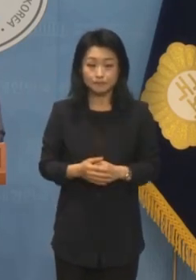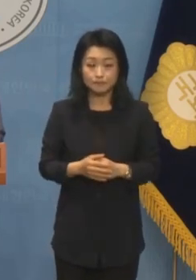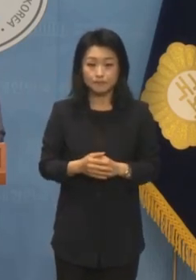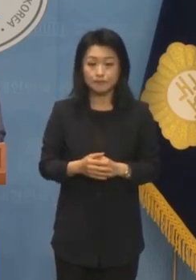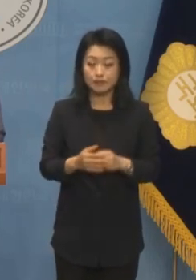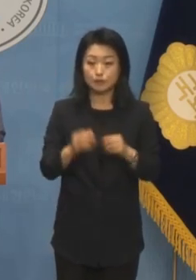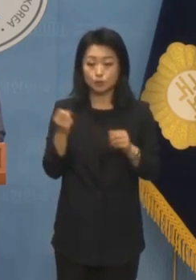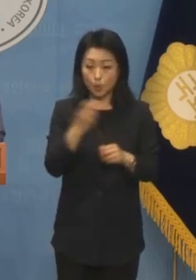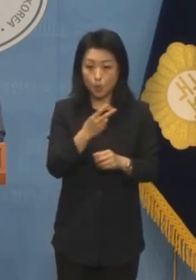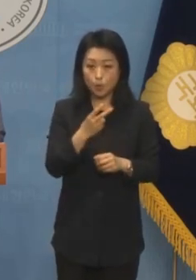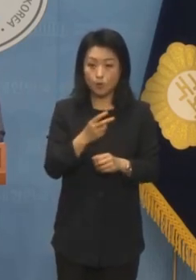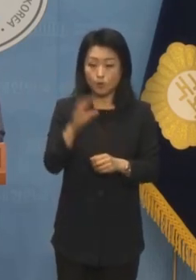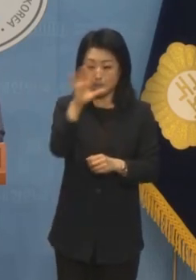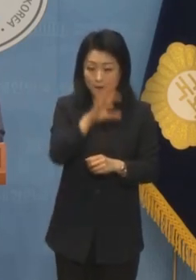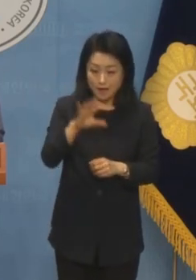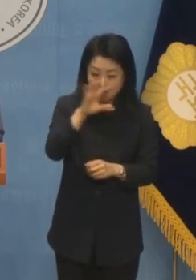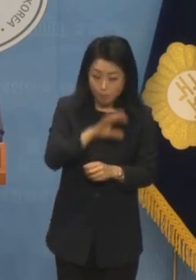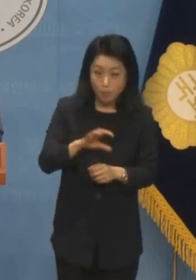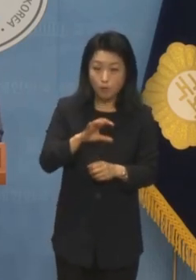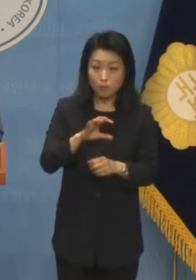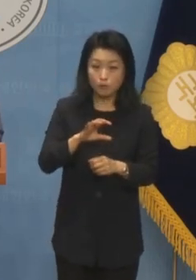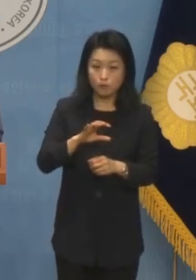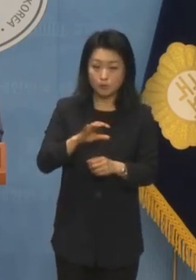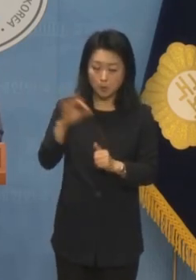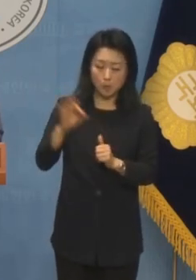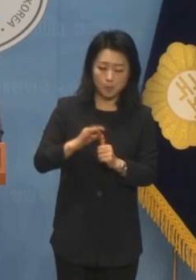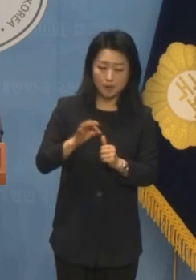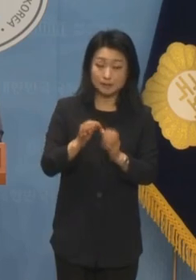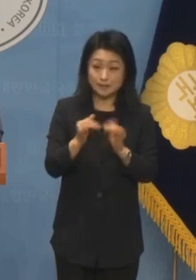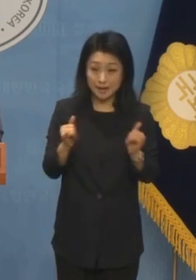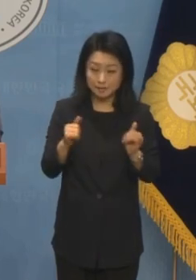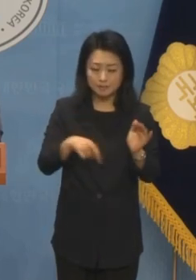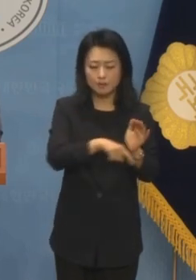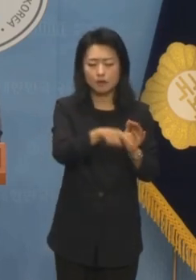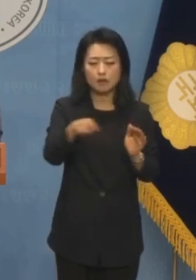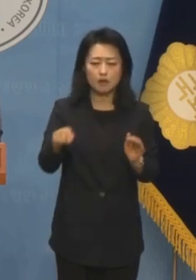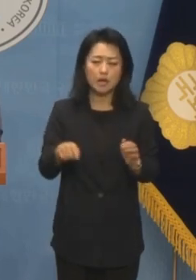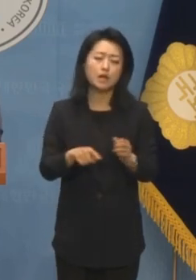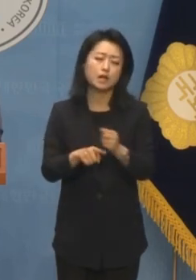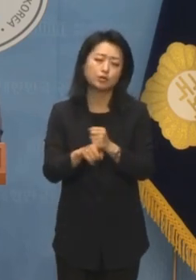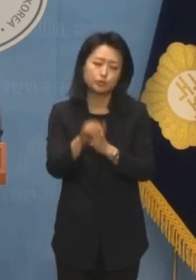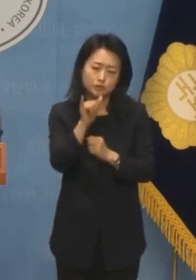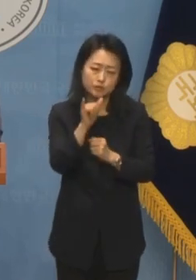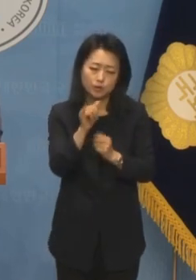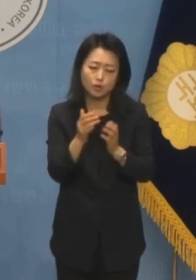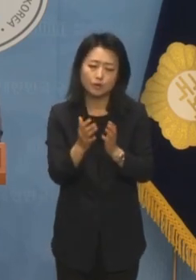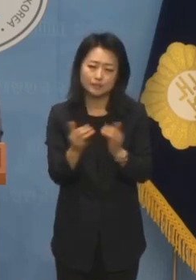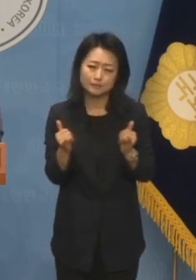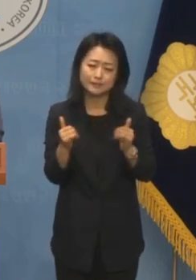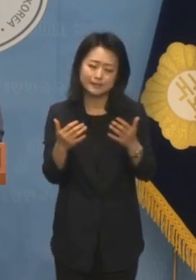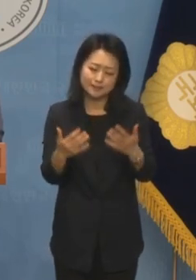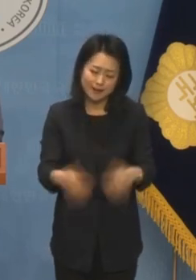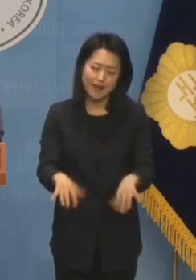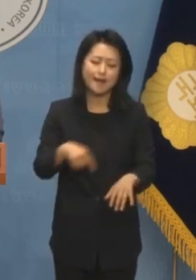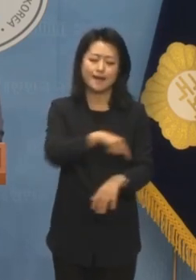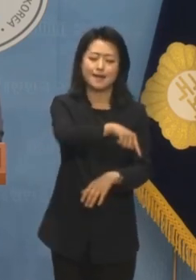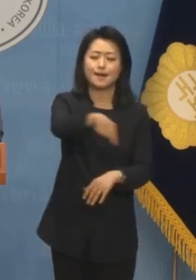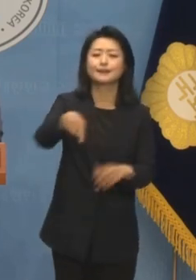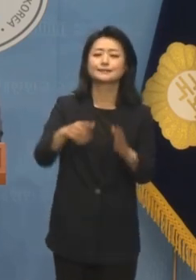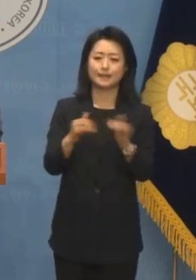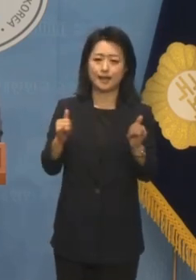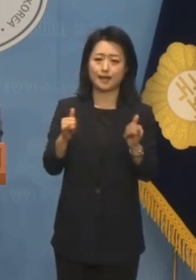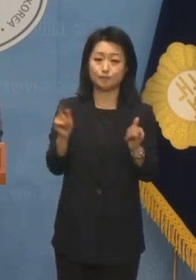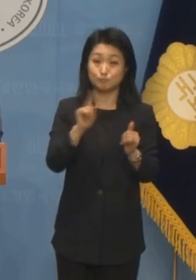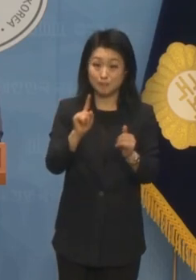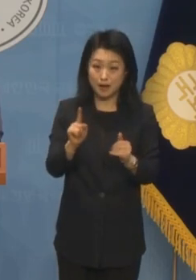반복수급의 대상자들이야말로 분명한 노동약자들입니다. 비정규직 노동자, 해고가